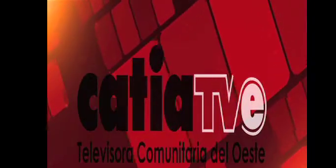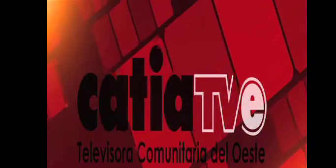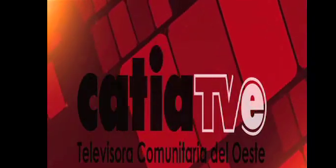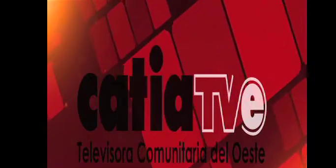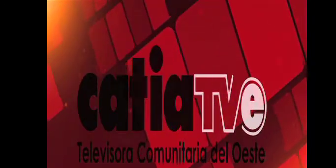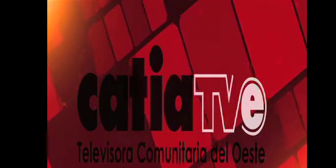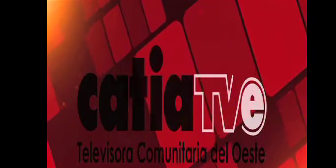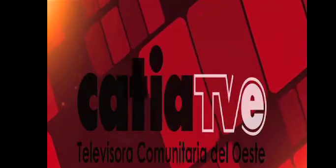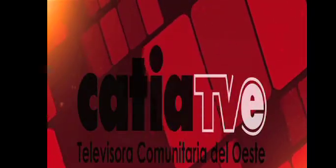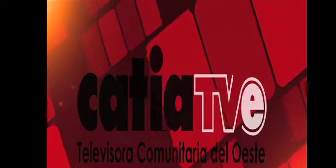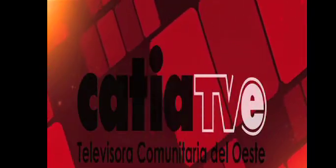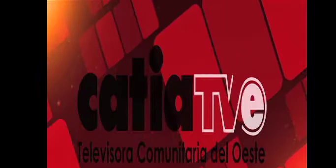Gracias. Gracias. Gracias.